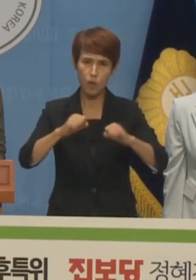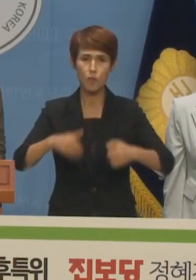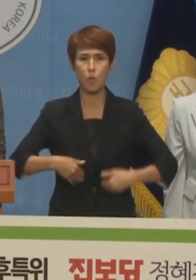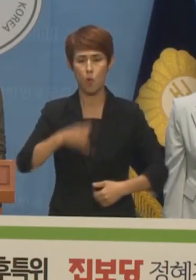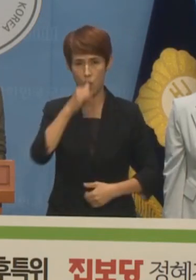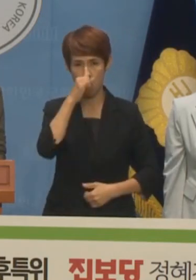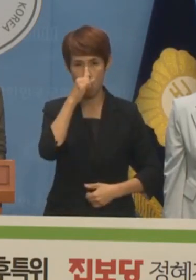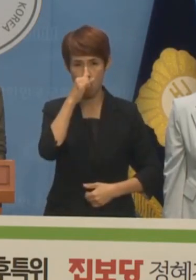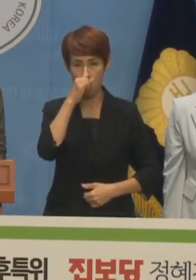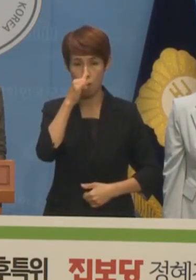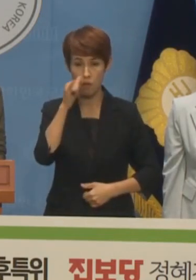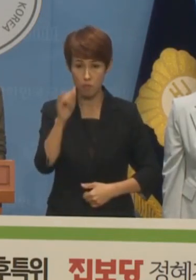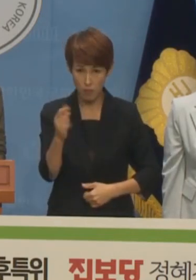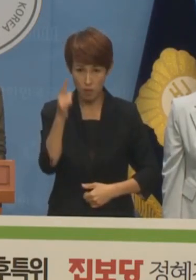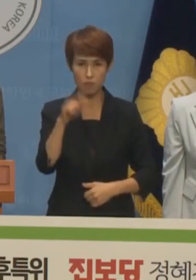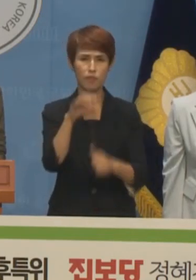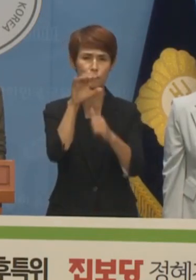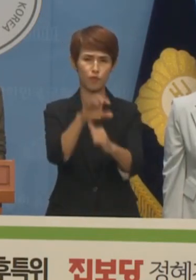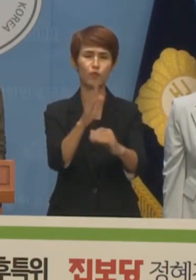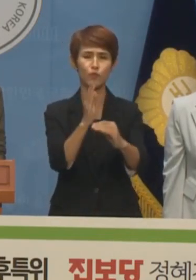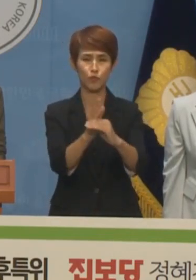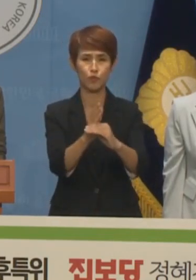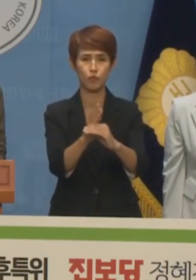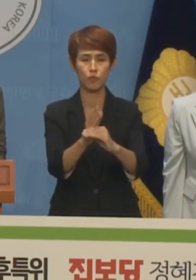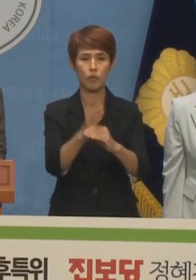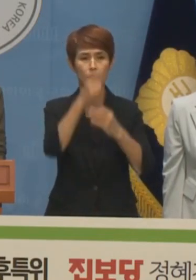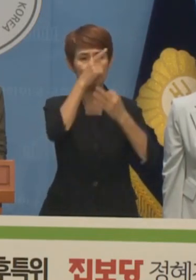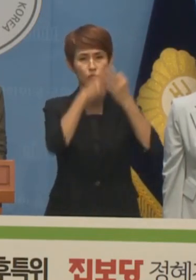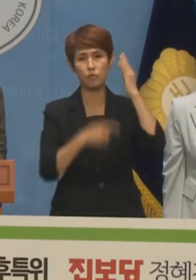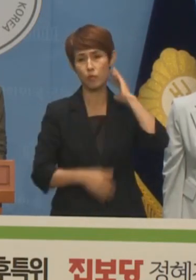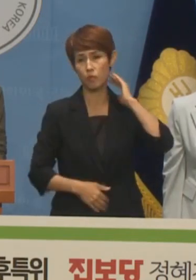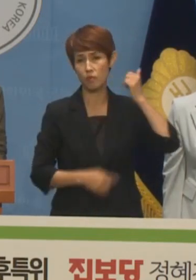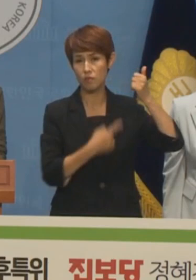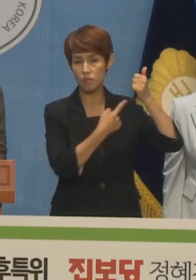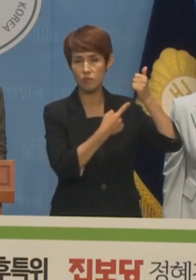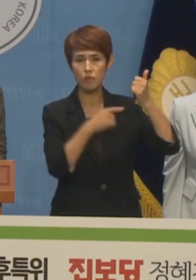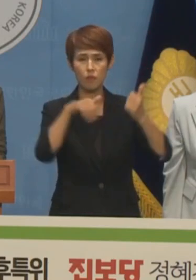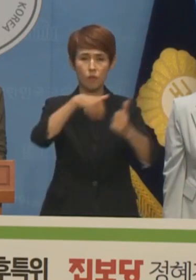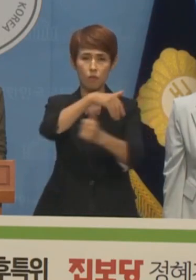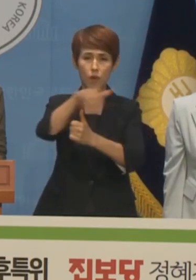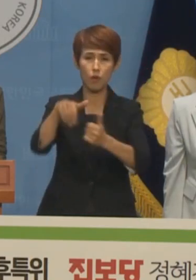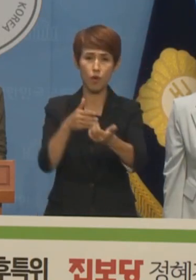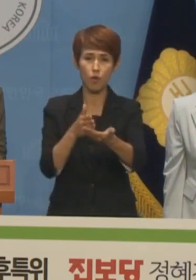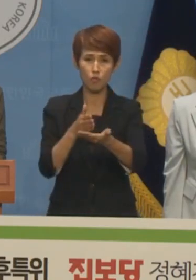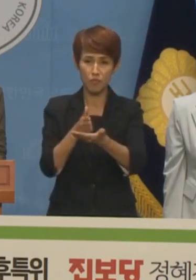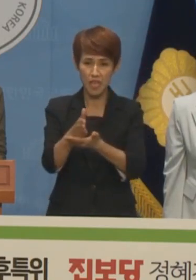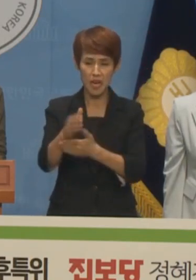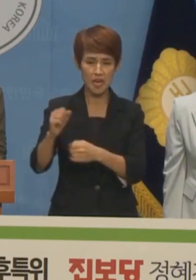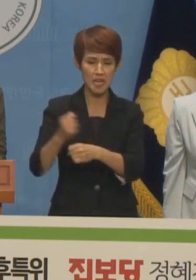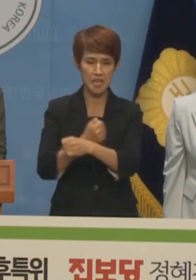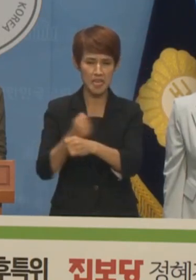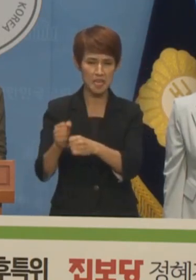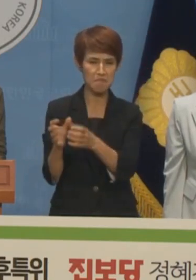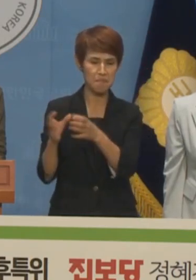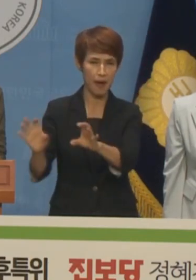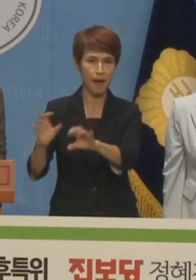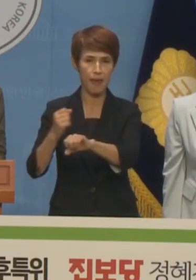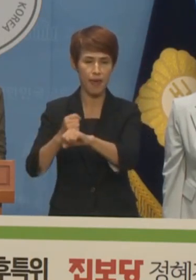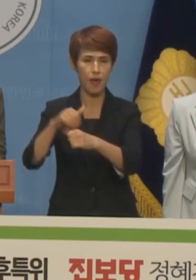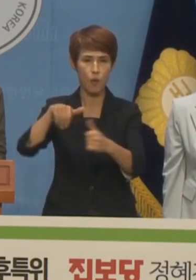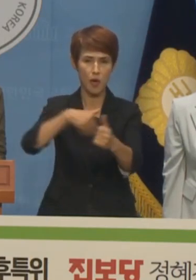규제로 이행하고 있습니다. 하지만 윤석열 대통령은 환경 분야 카르텔을 깨고 과도한 환경